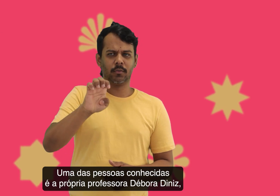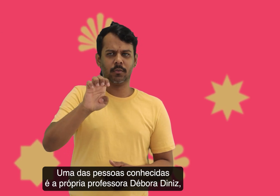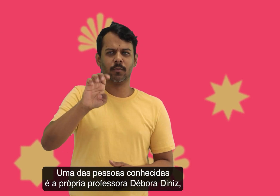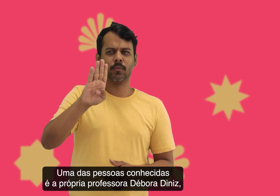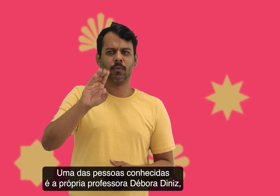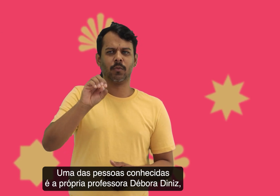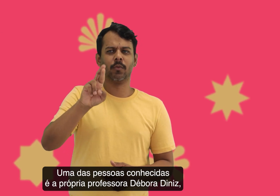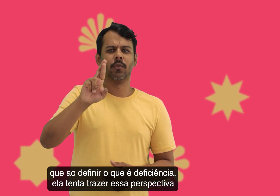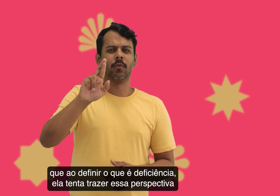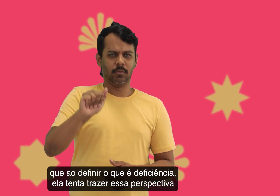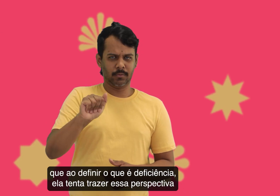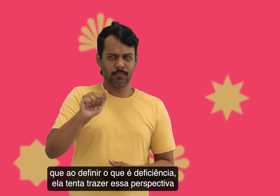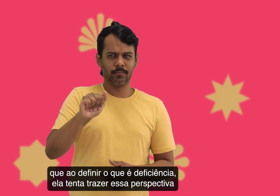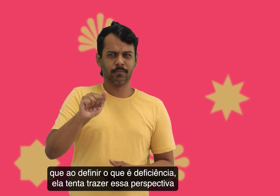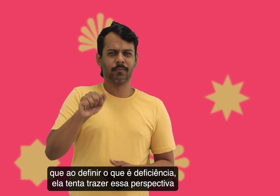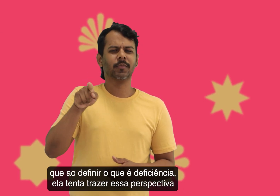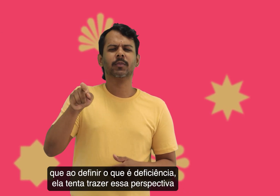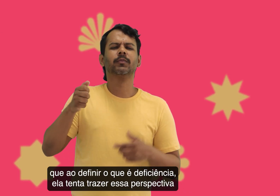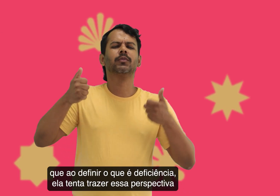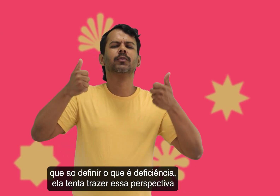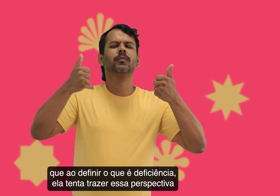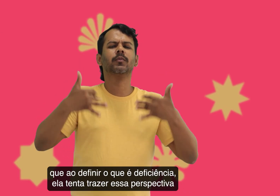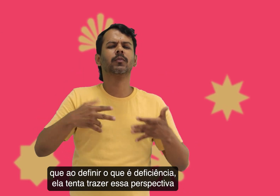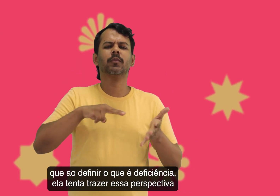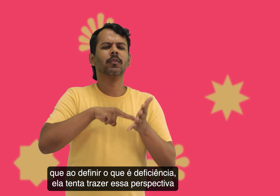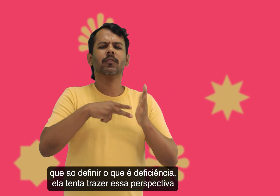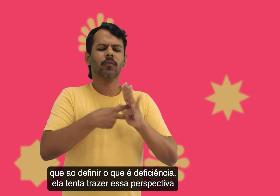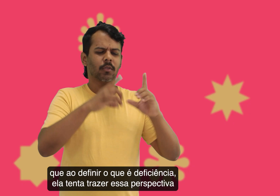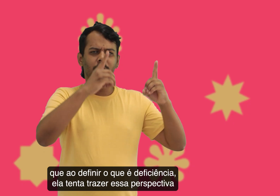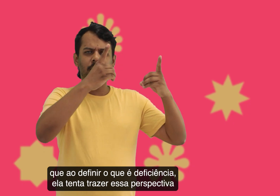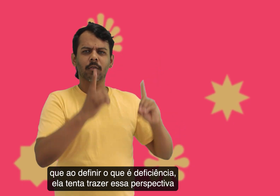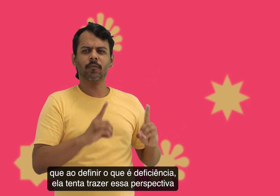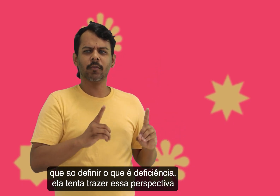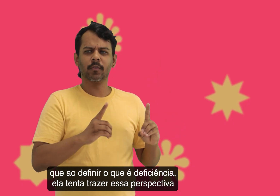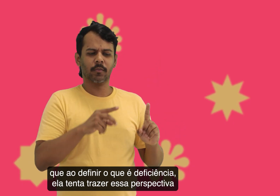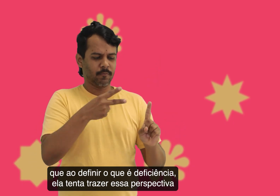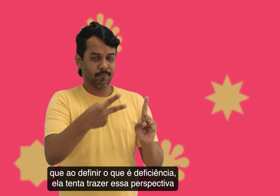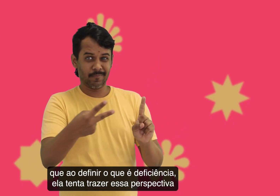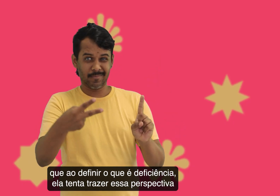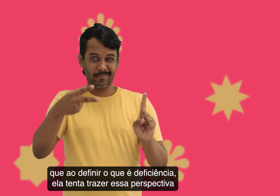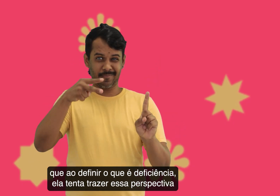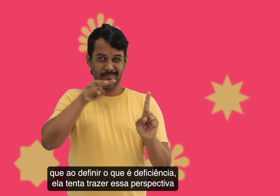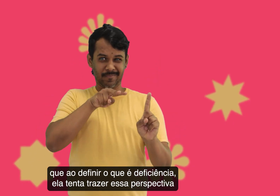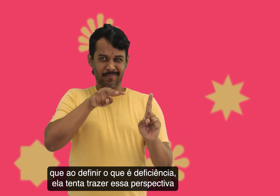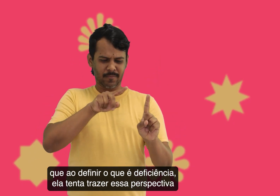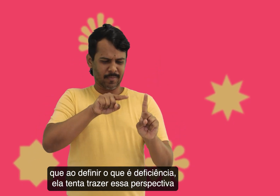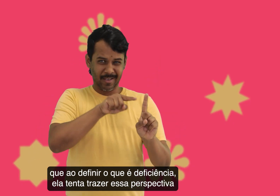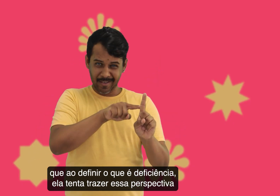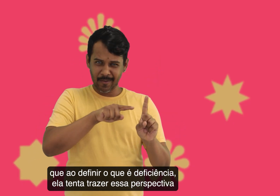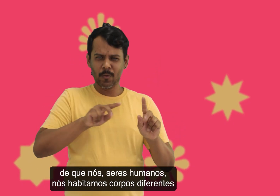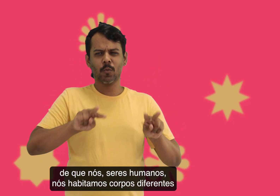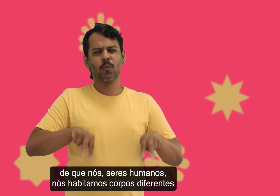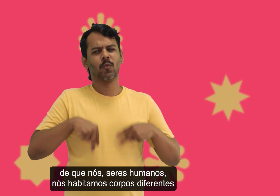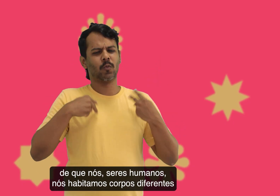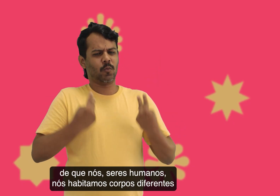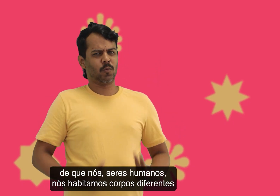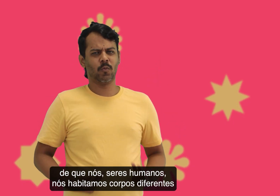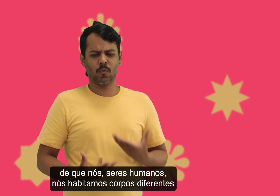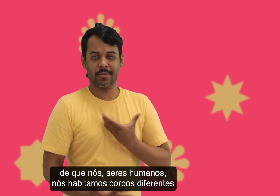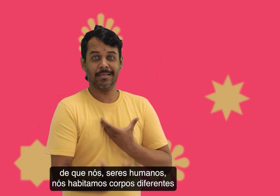professora Débora Diniz, que ao definir o que é deficiência, ela tenta trazer essa perspectiva de que nós, seres